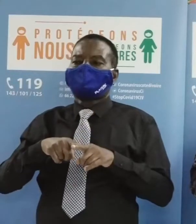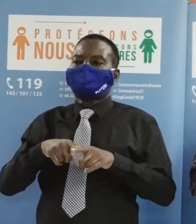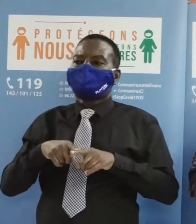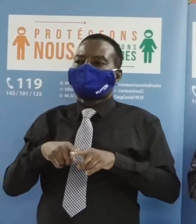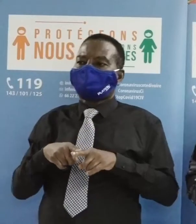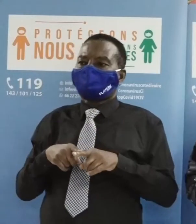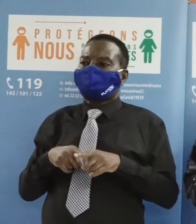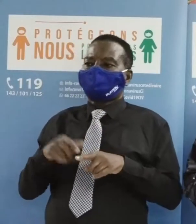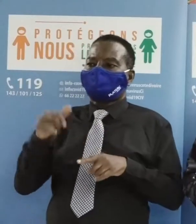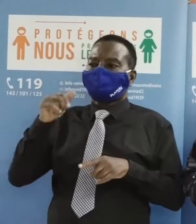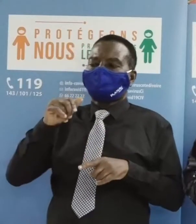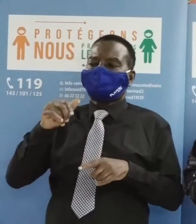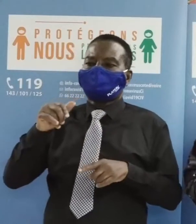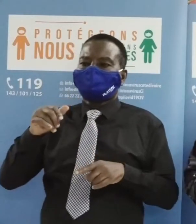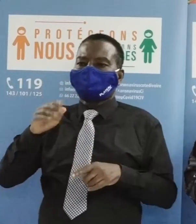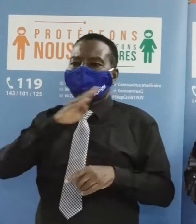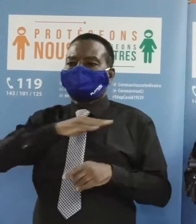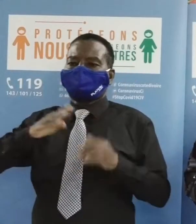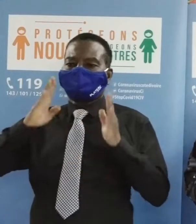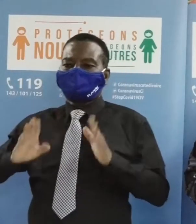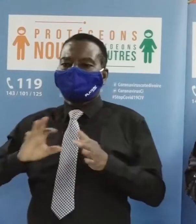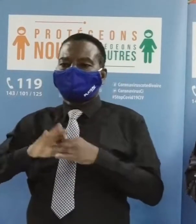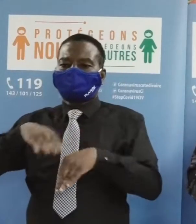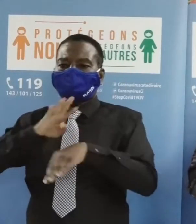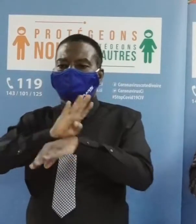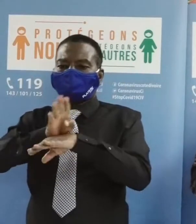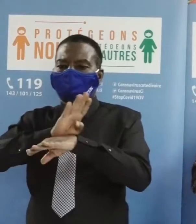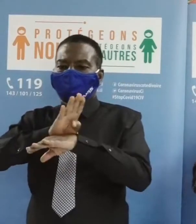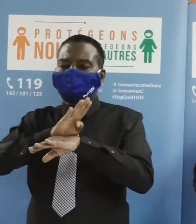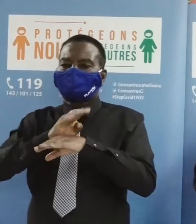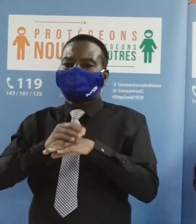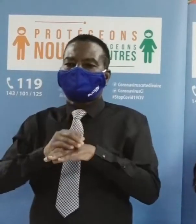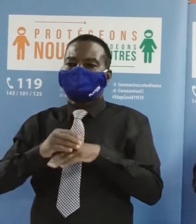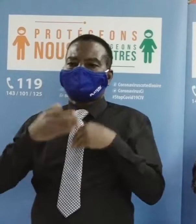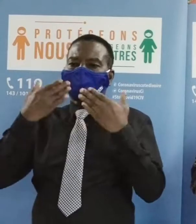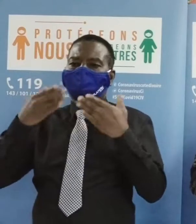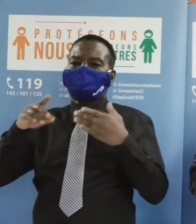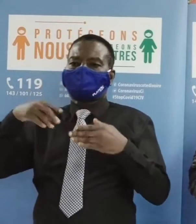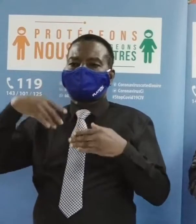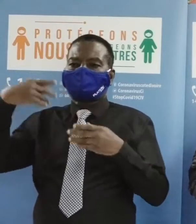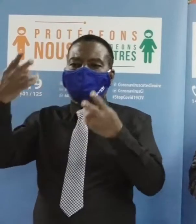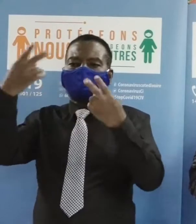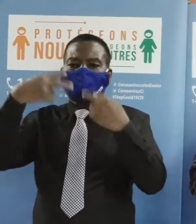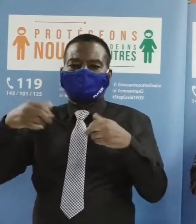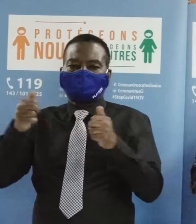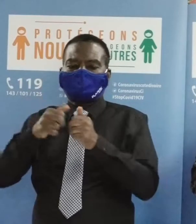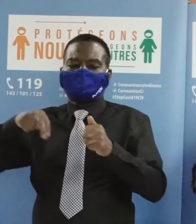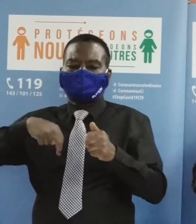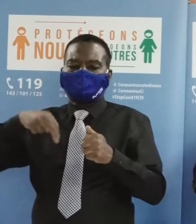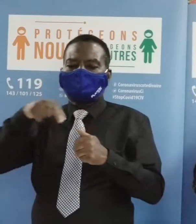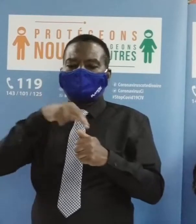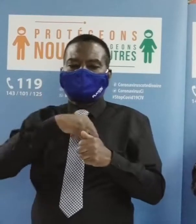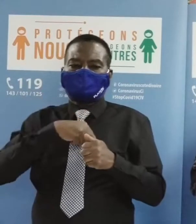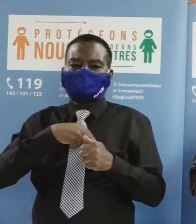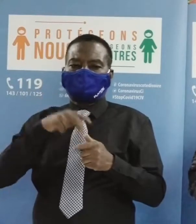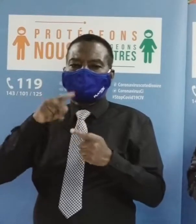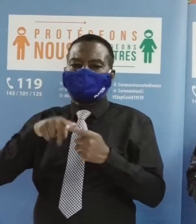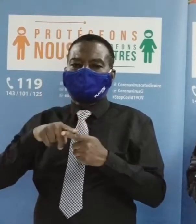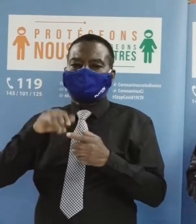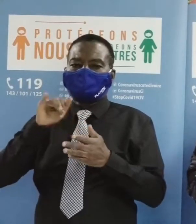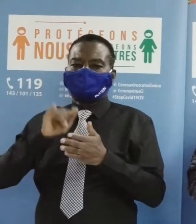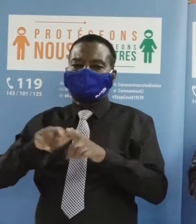maire de bouaké merci de nous rejoindre à cette